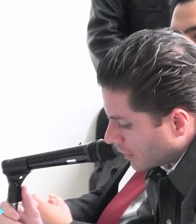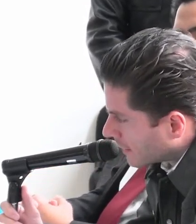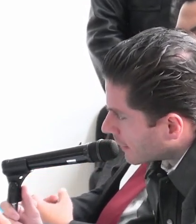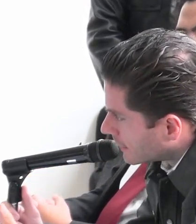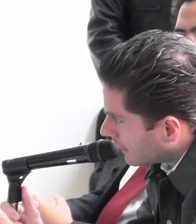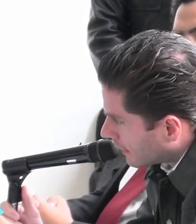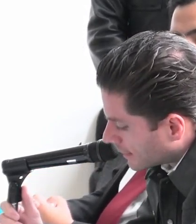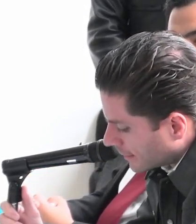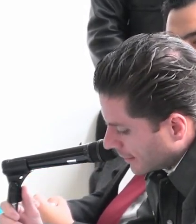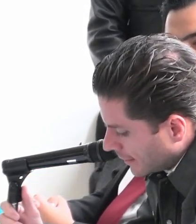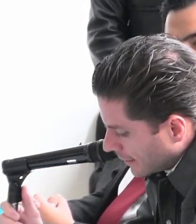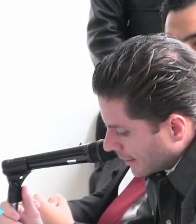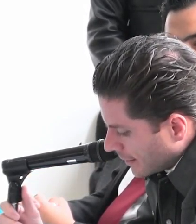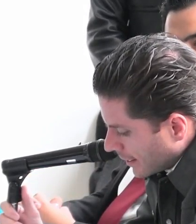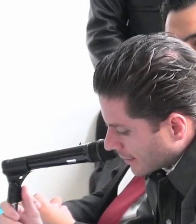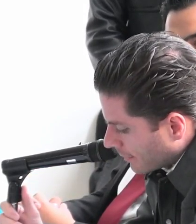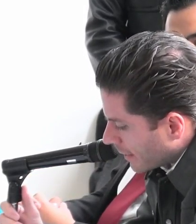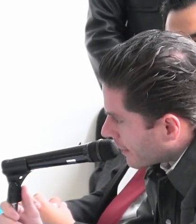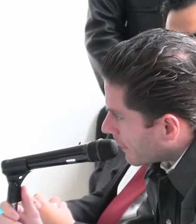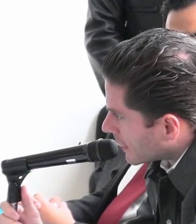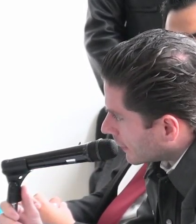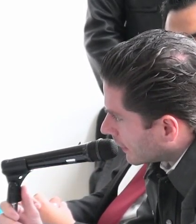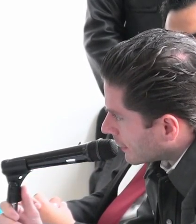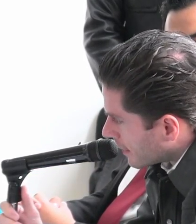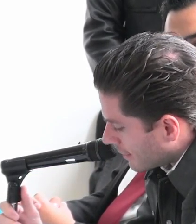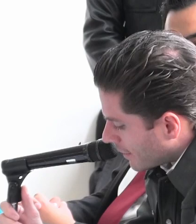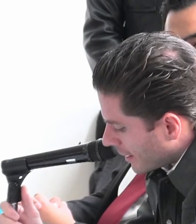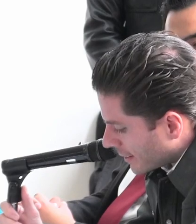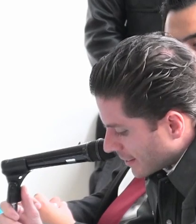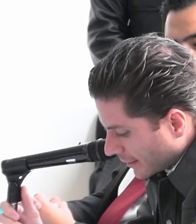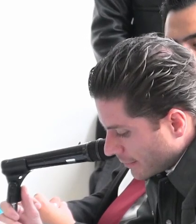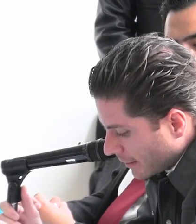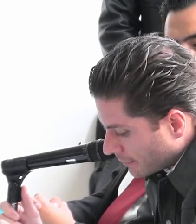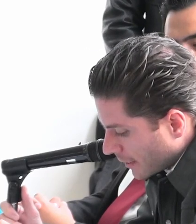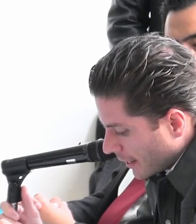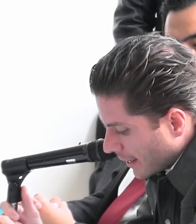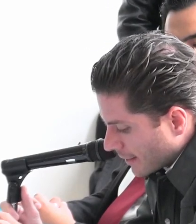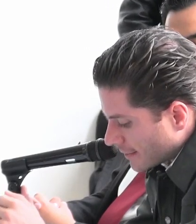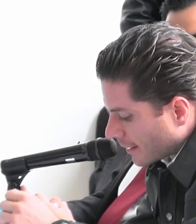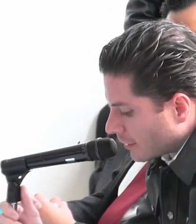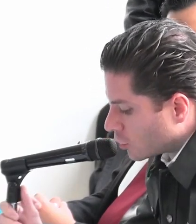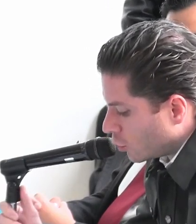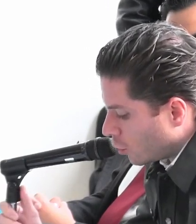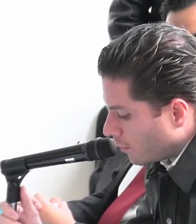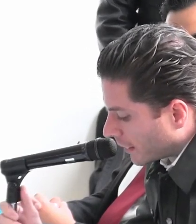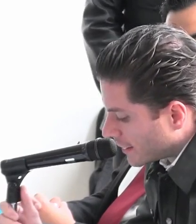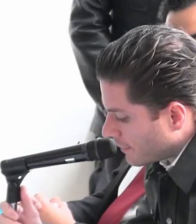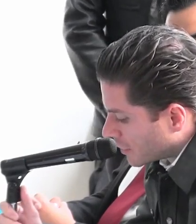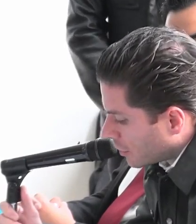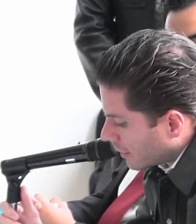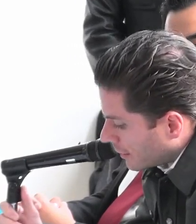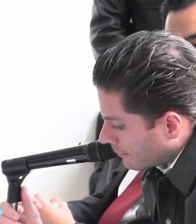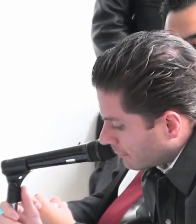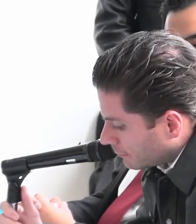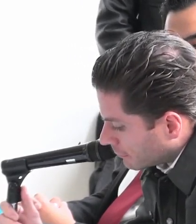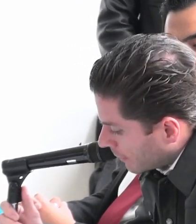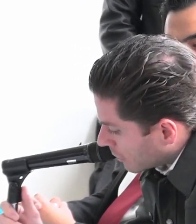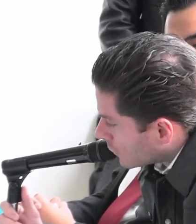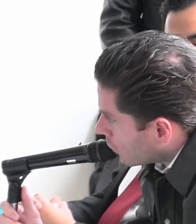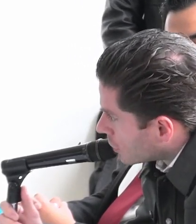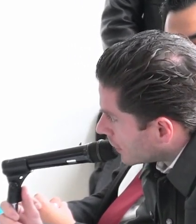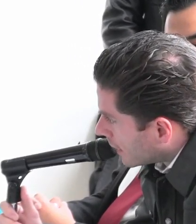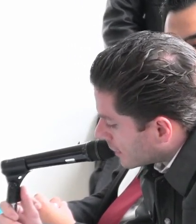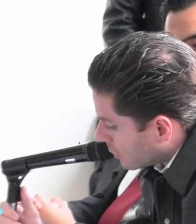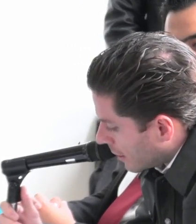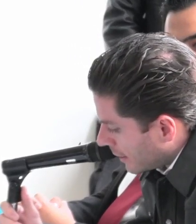tiempos de las extintas Asamblea de Representantes y Asamblea Legislativa, destacando su participación en